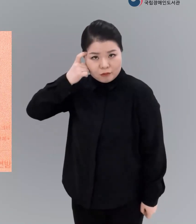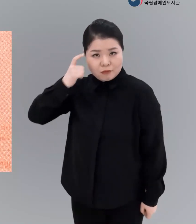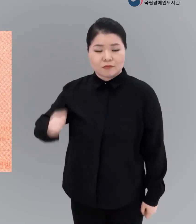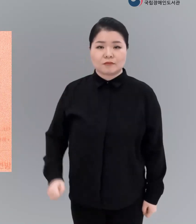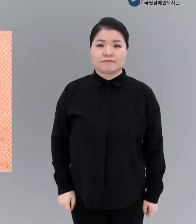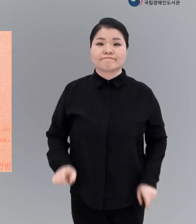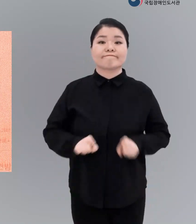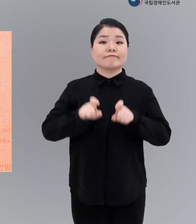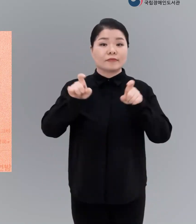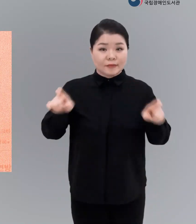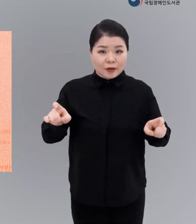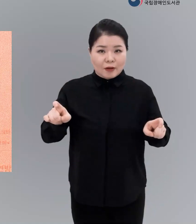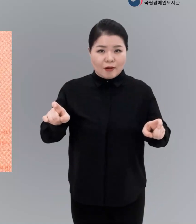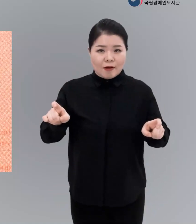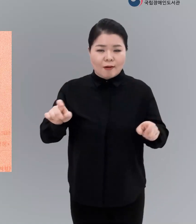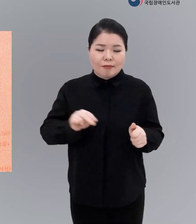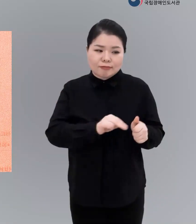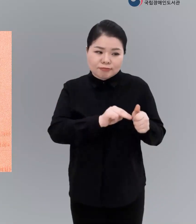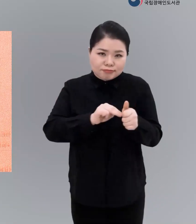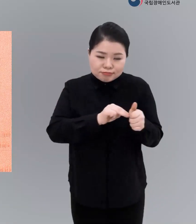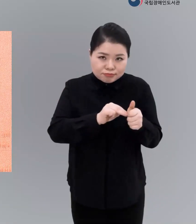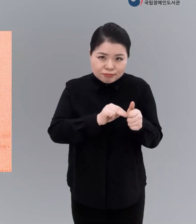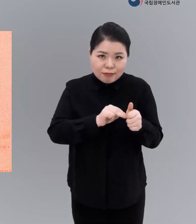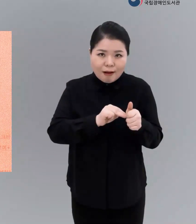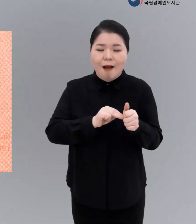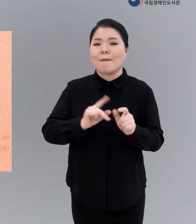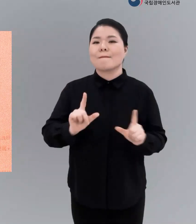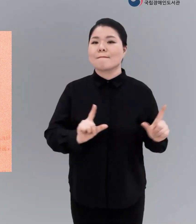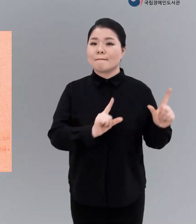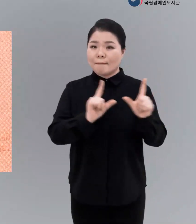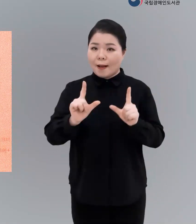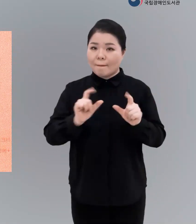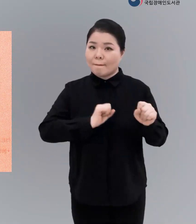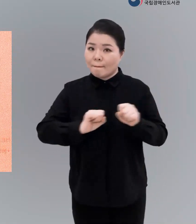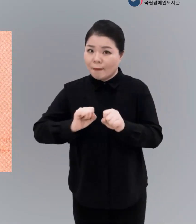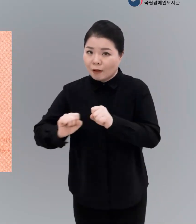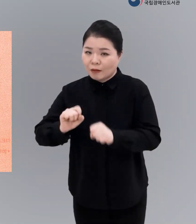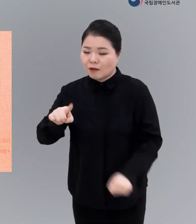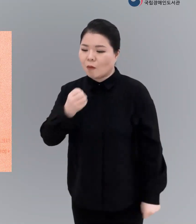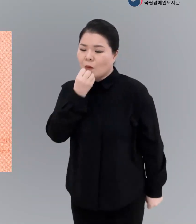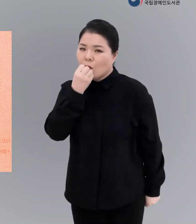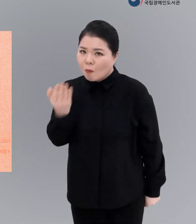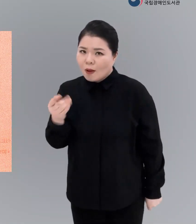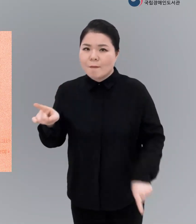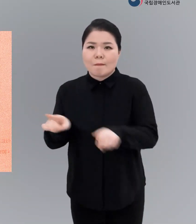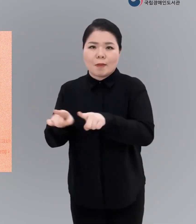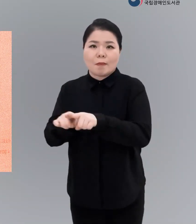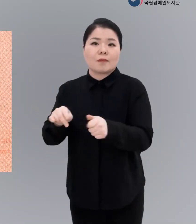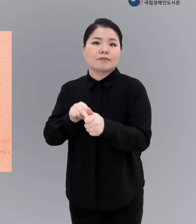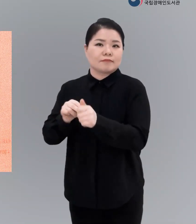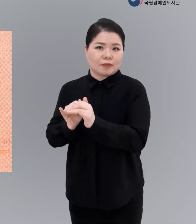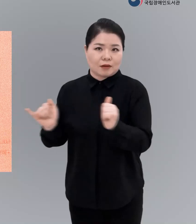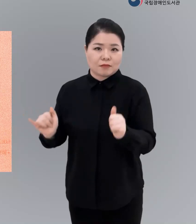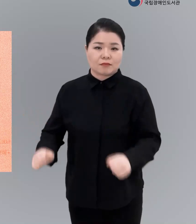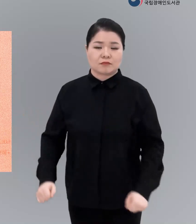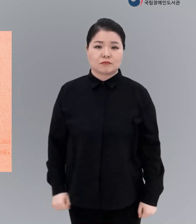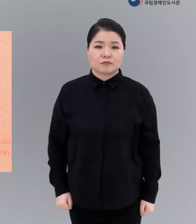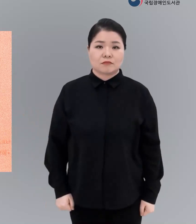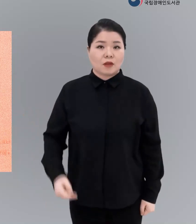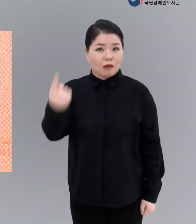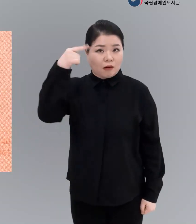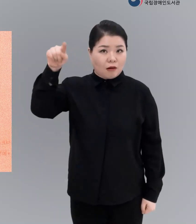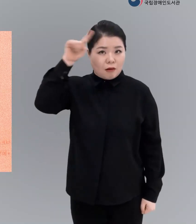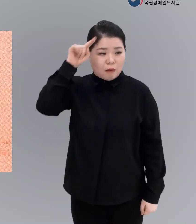이중 스파이 올레크의 삶과 첩보 활동, 그의 정체를 당국에 알린 동료 스파이,